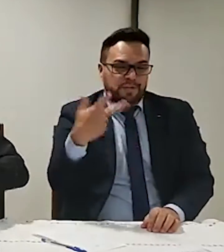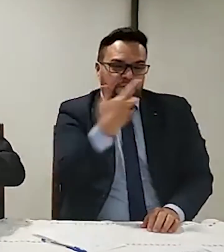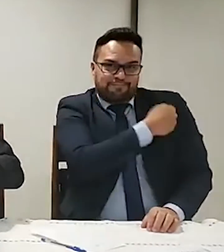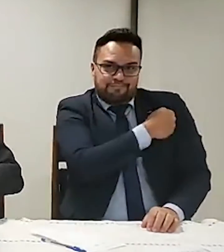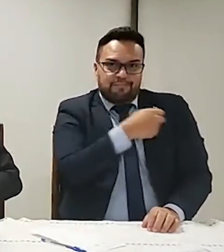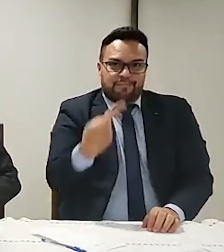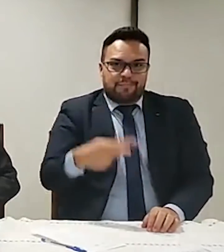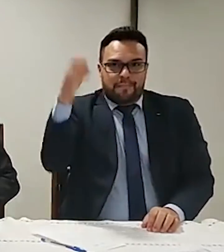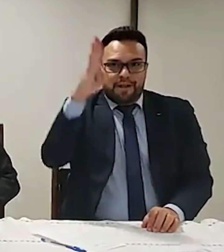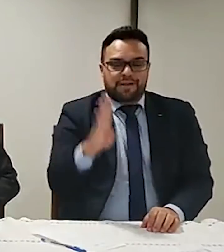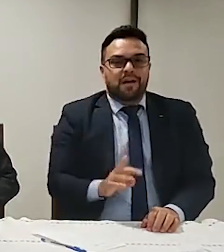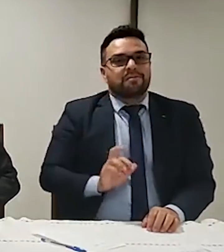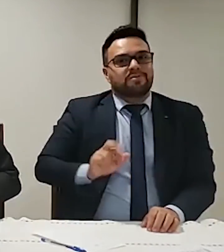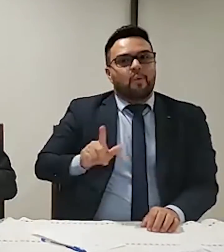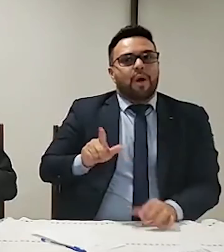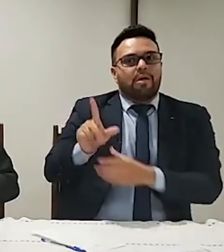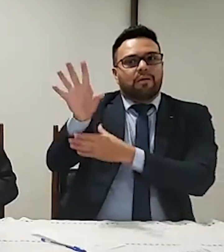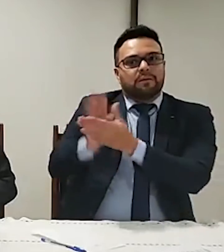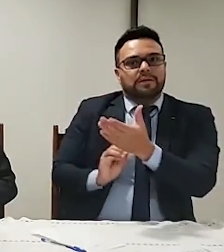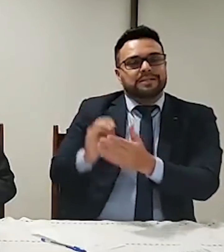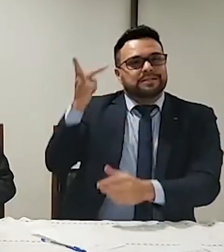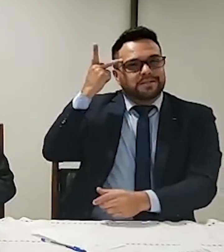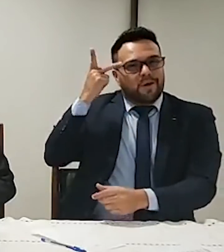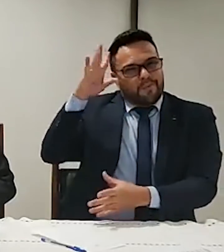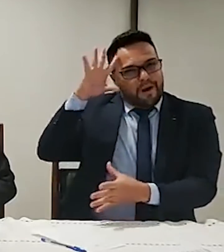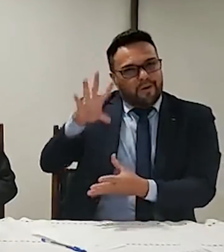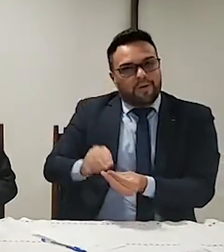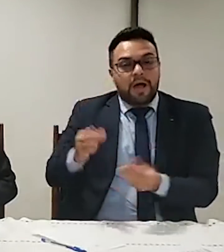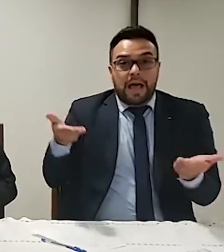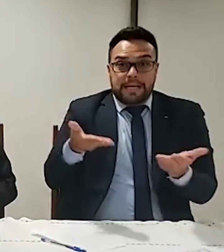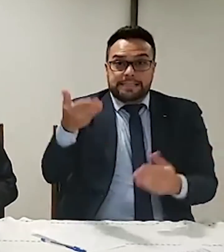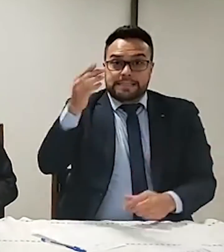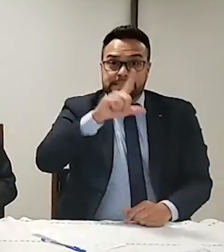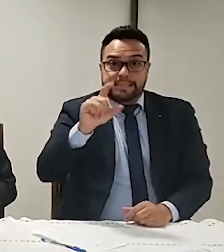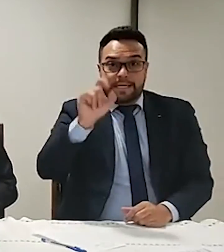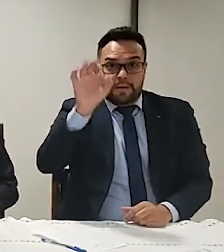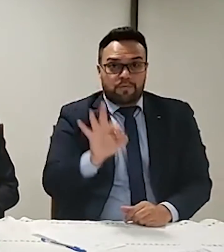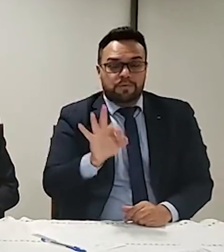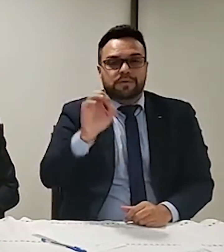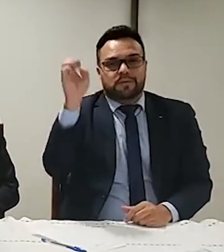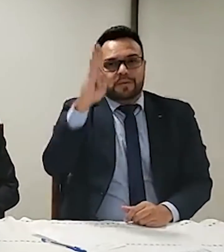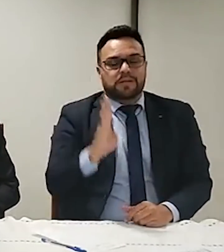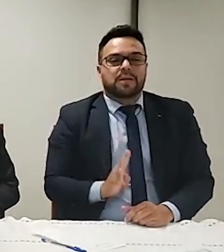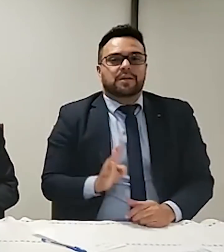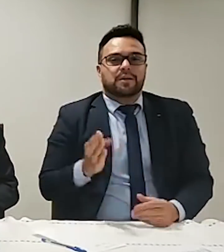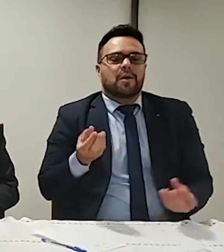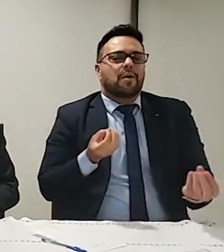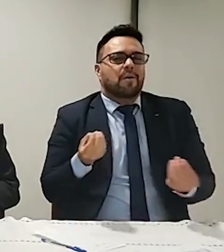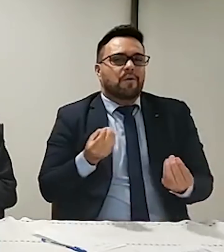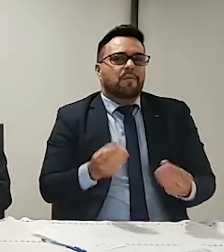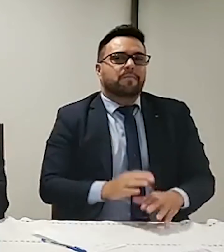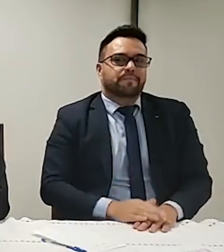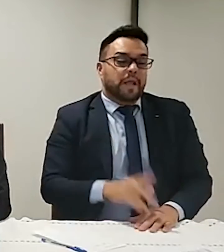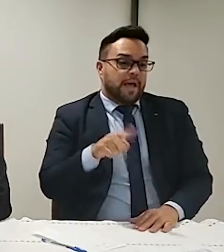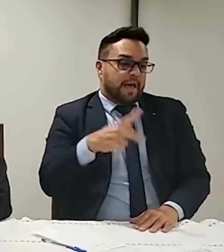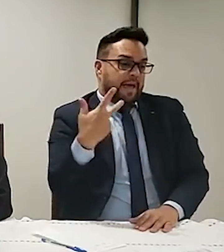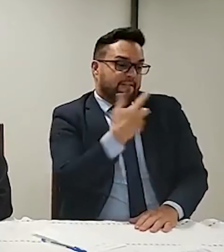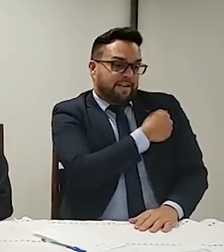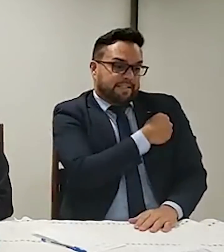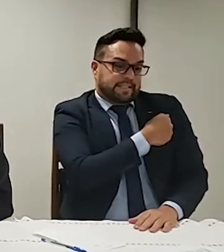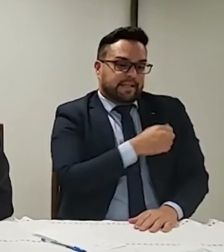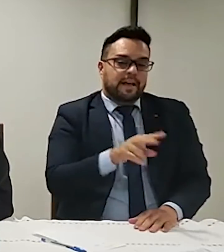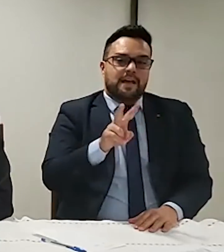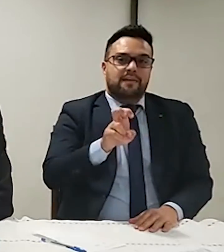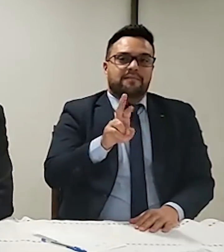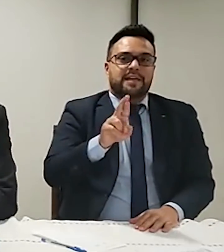não é que ela mandar aquele São Paulo não né que tinha está fazendo nome é 100 porcento fazer com ela tá com o nome dela isso essa é a vacina ver